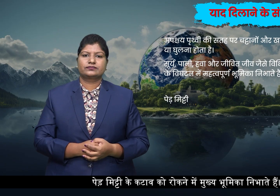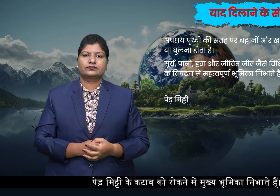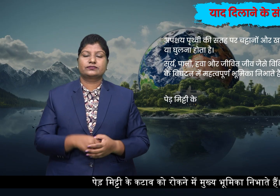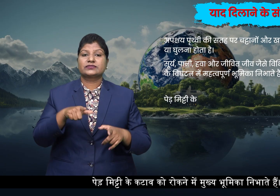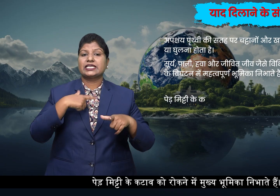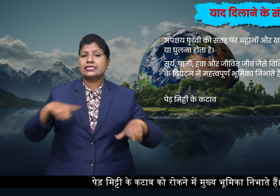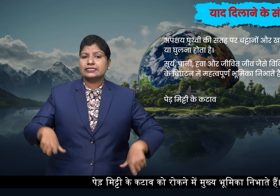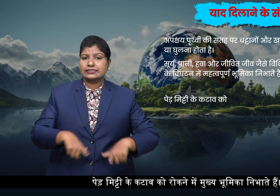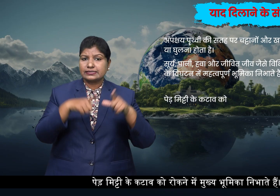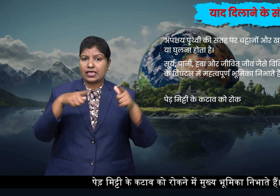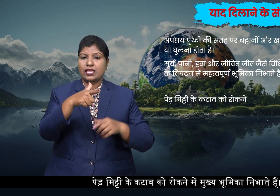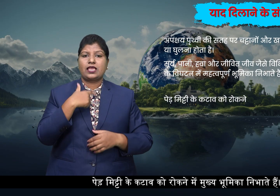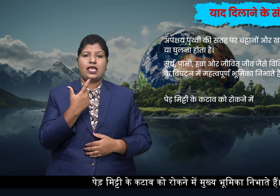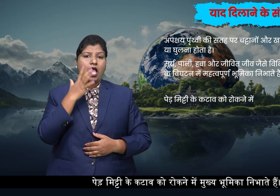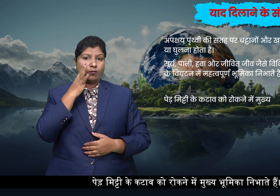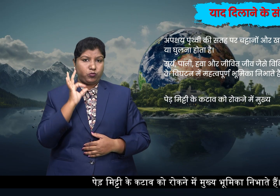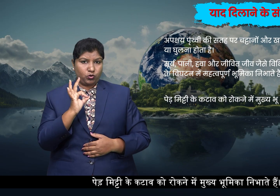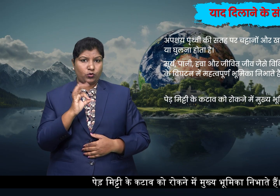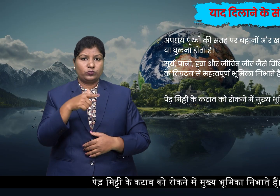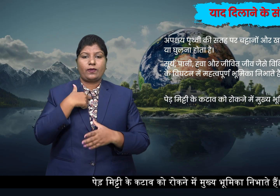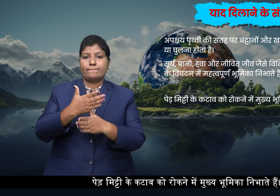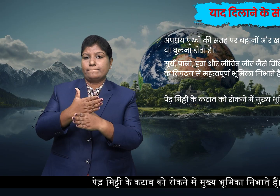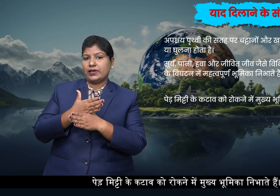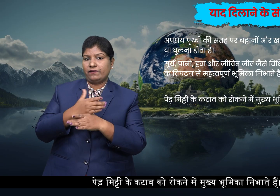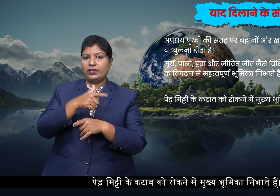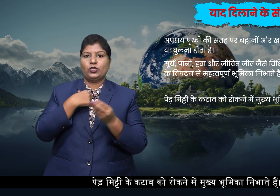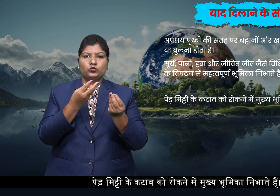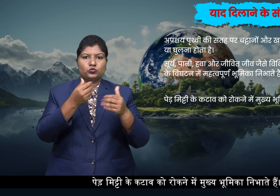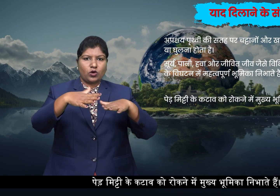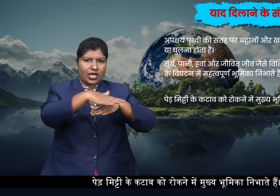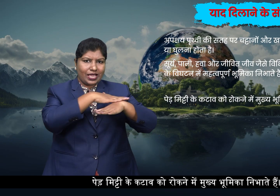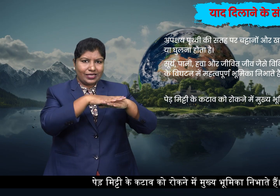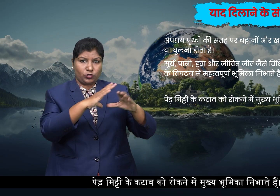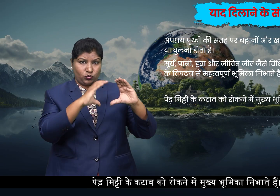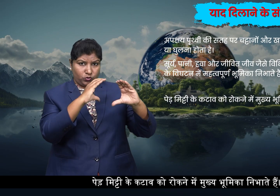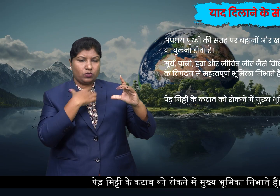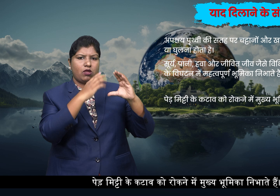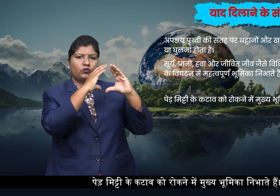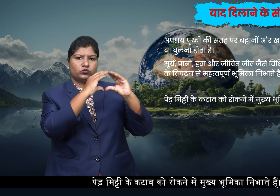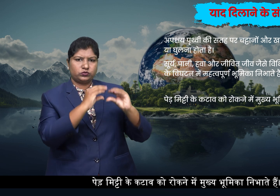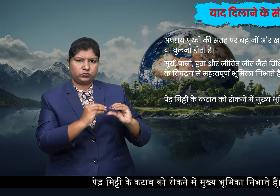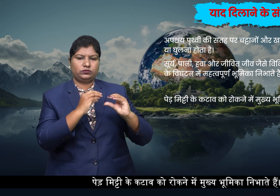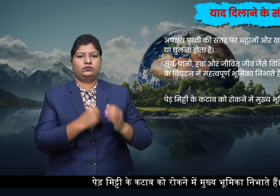पेड़ मिट्टी के कटाव को रोकने में मुख्य भूमिका निभाते हैं।